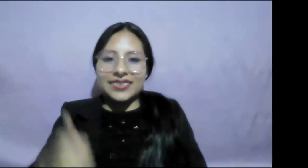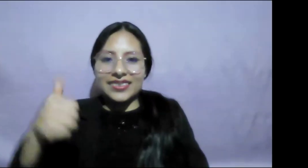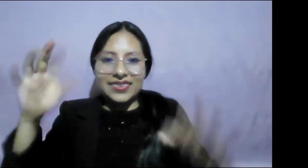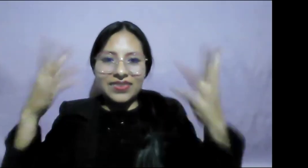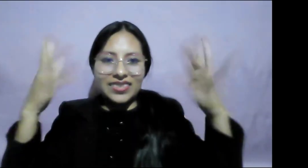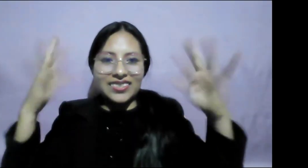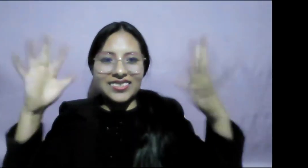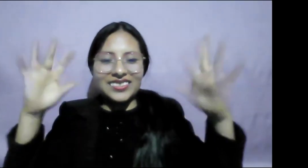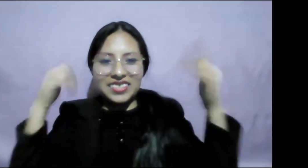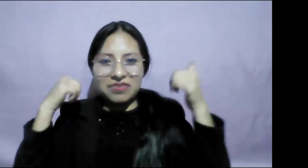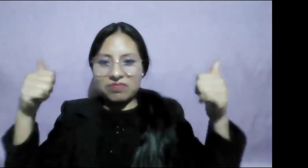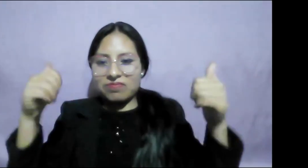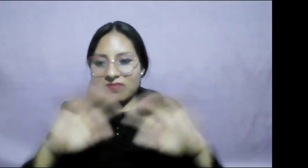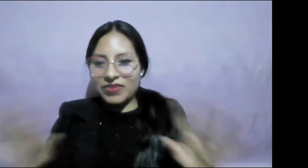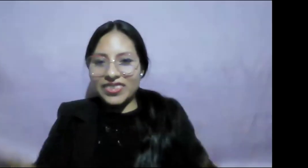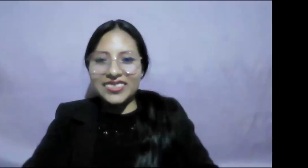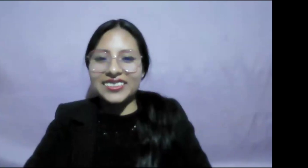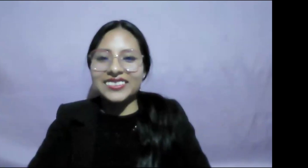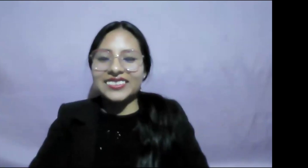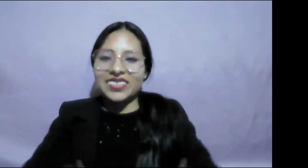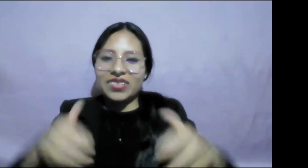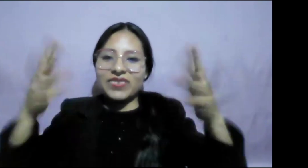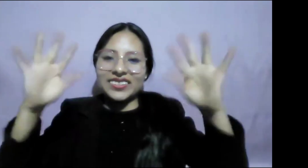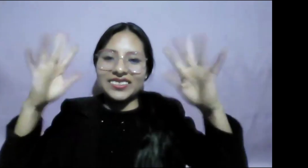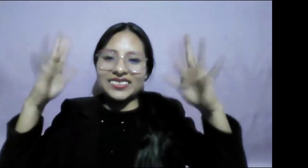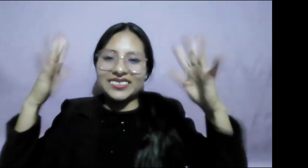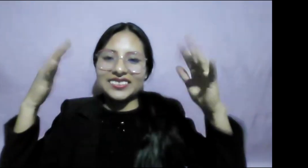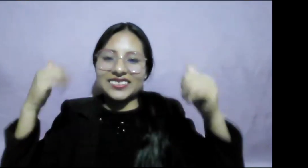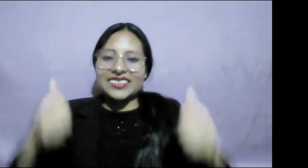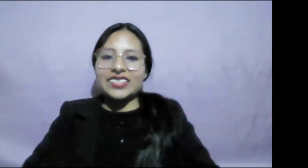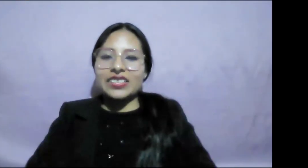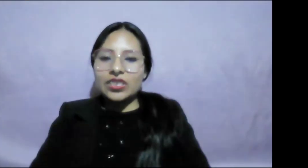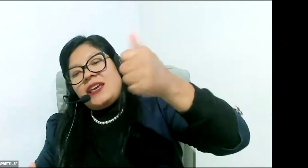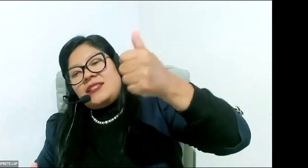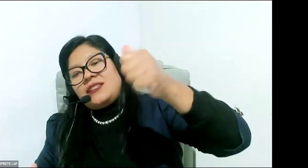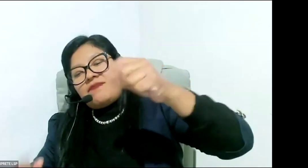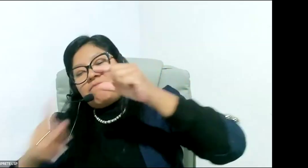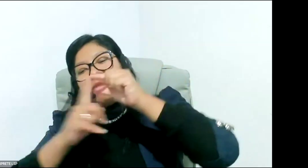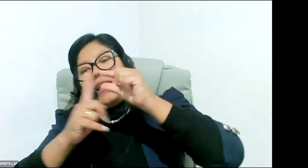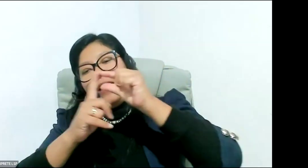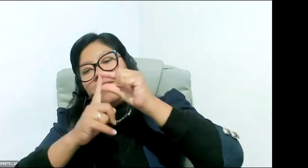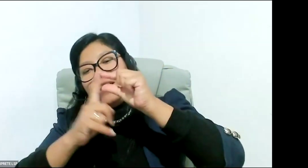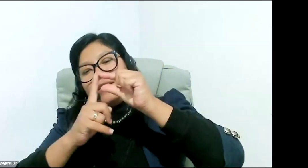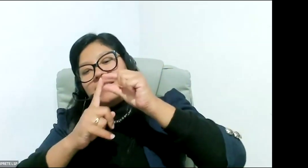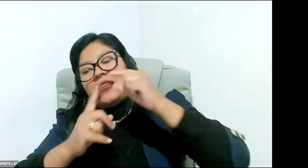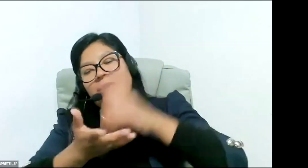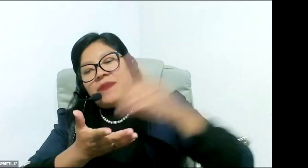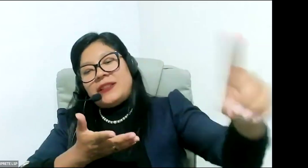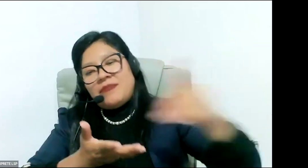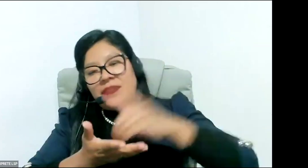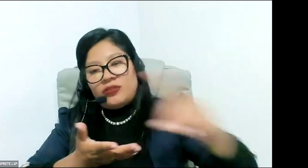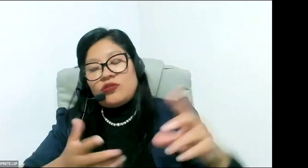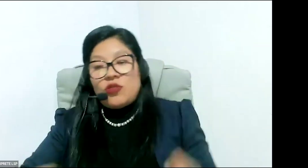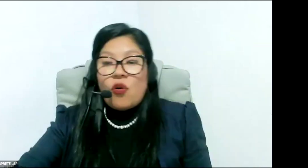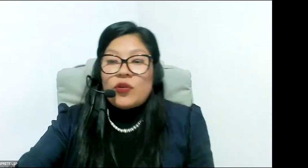nos alcanza el tiempo ahora sí por favor para jugar La charada 10 10 palabras de